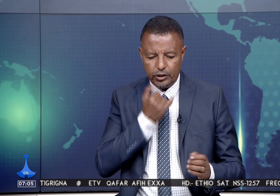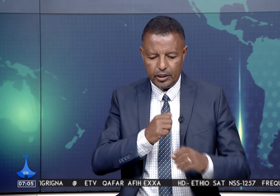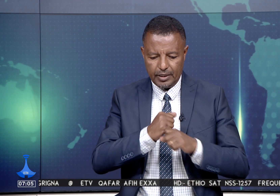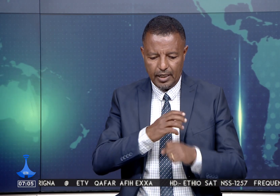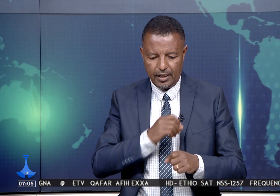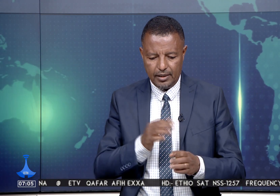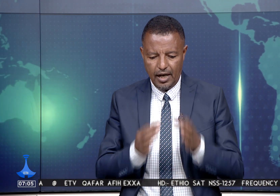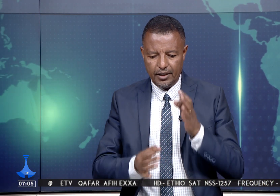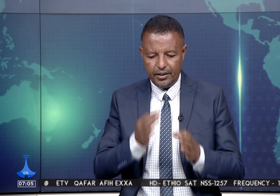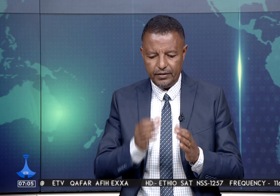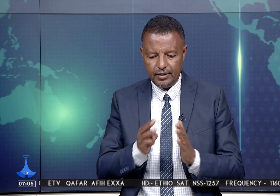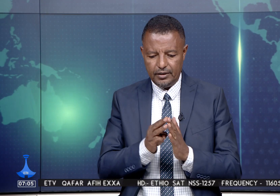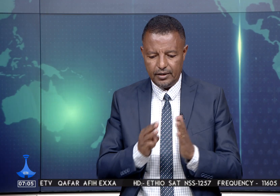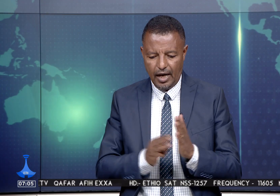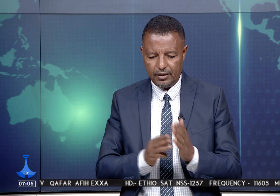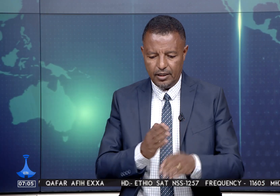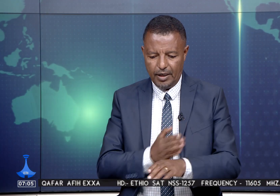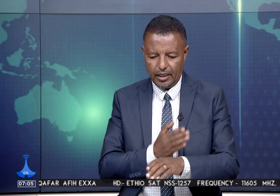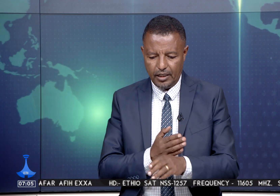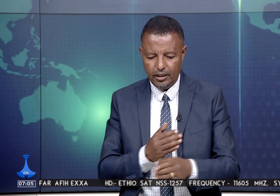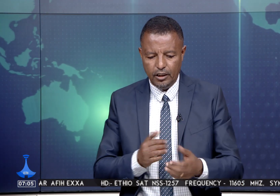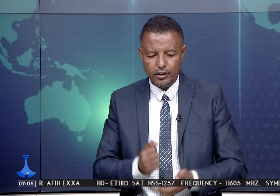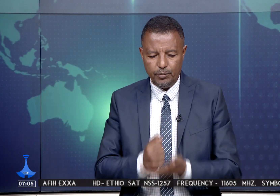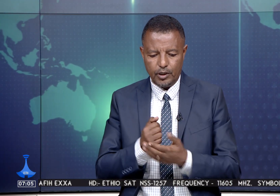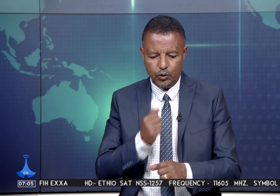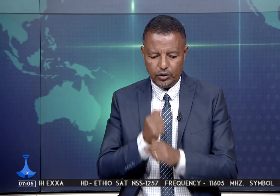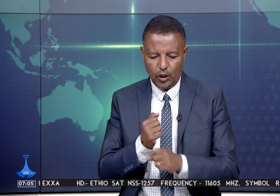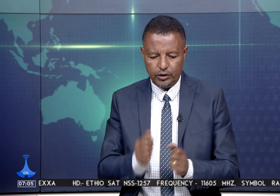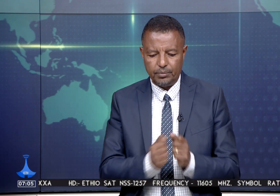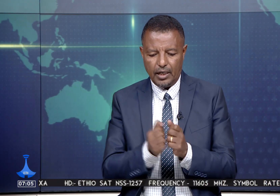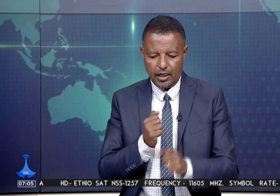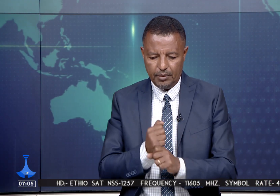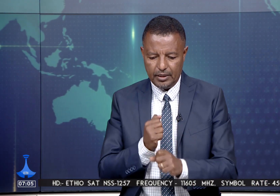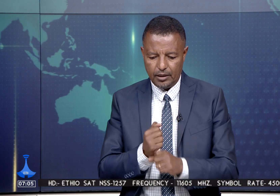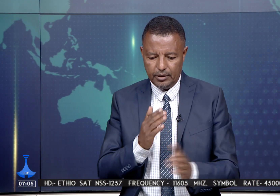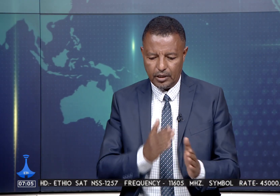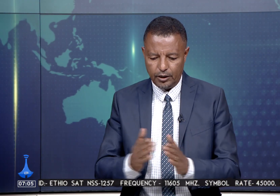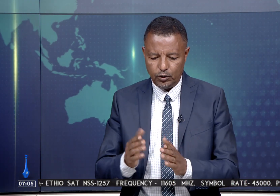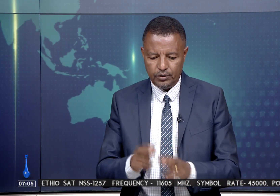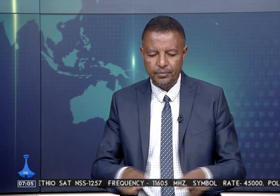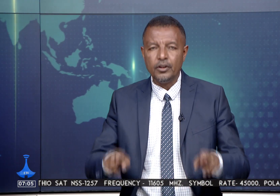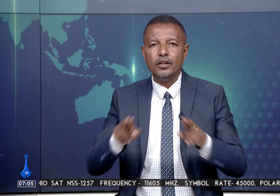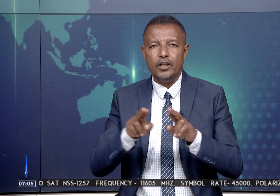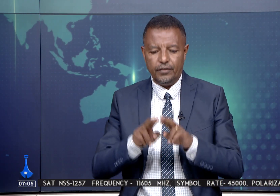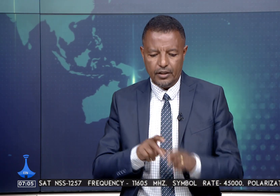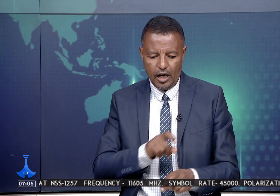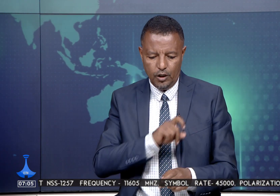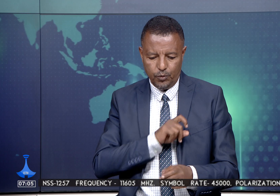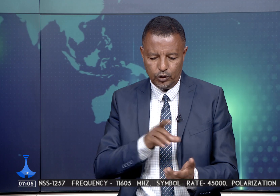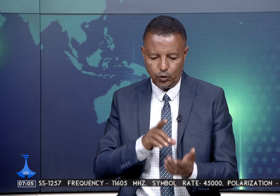የወንጀል መከላከልና የፍትህ ስርዓትን ለማሻሻል የሚረዱ ስራዎች በጋራ ለመስራት መዘጋጀቱን የፌዴራል ፖሊስ